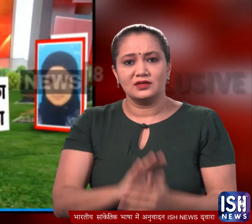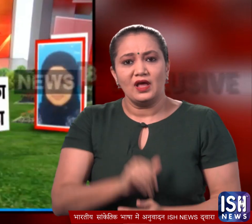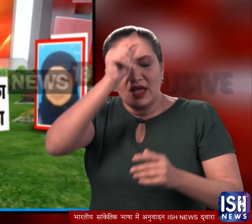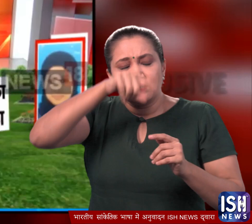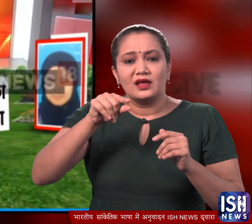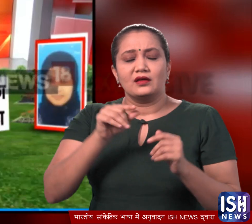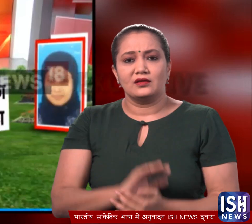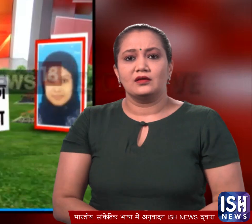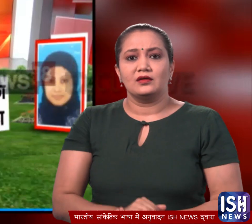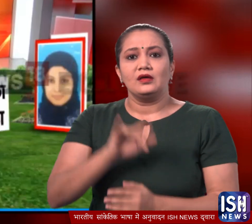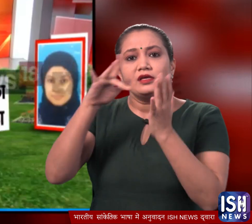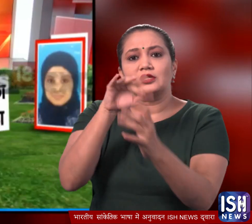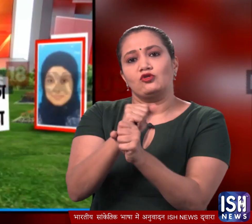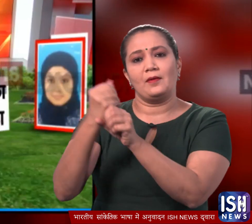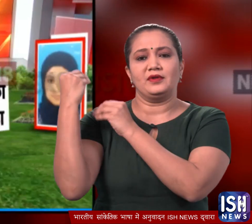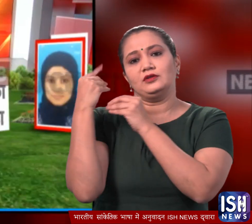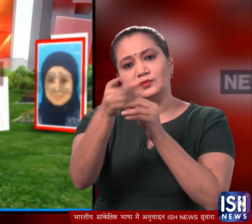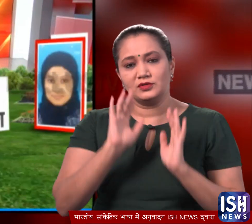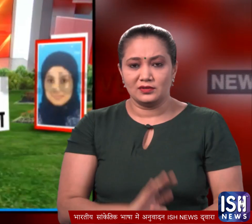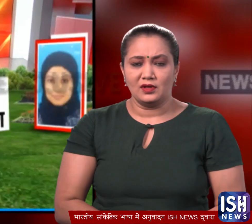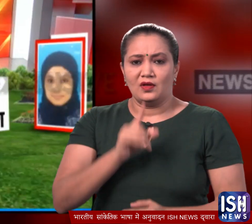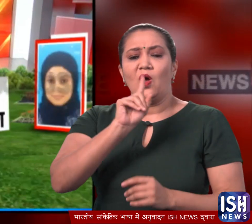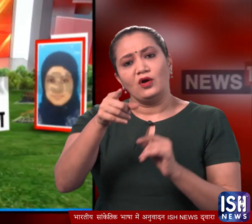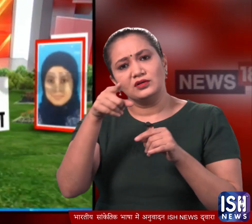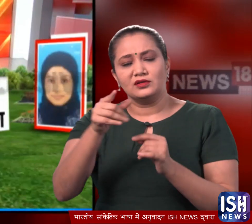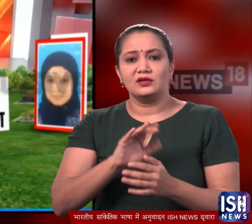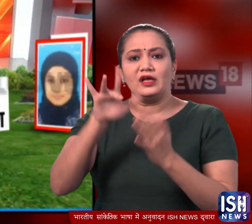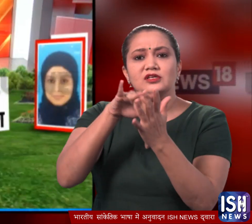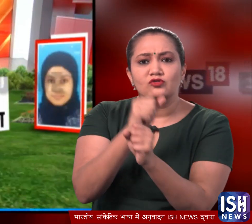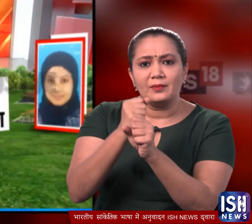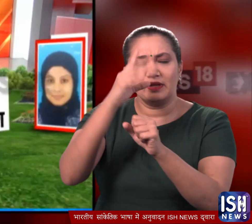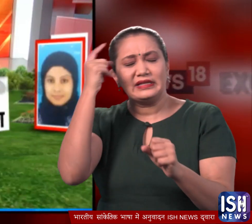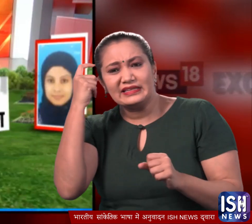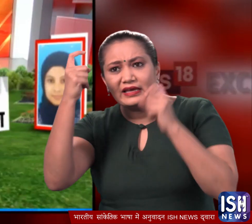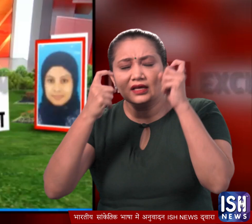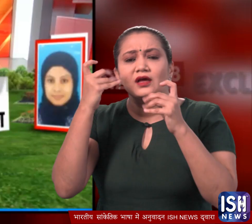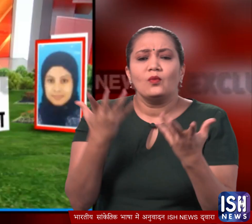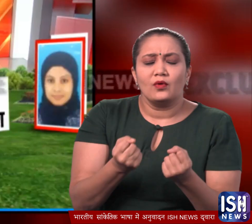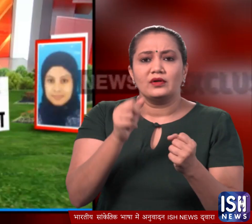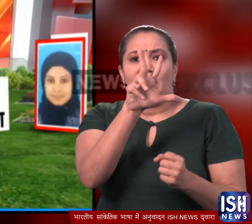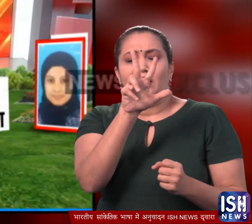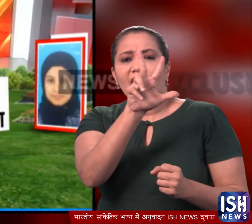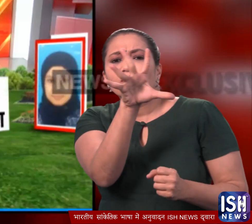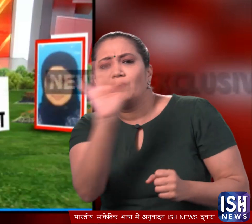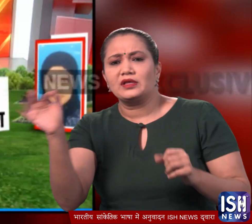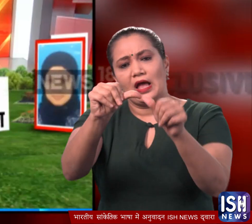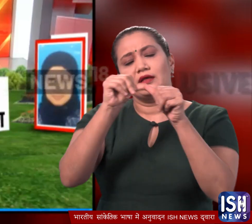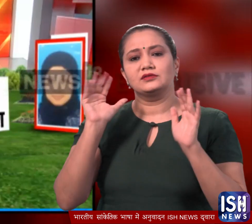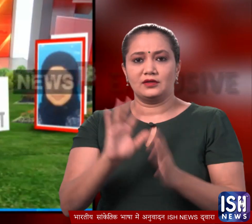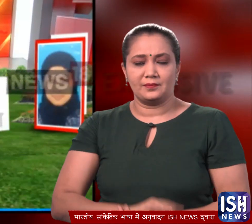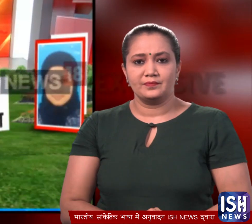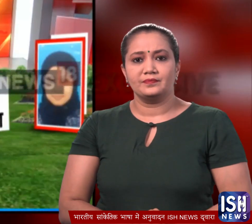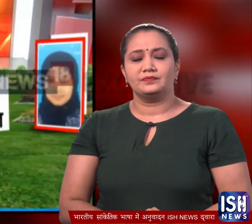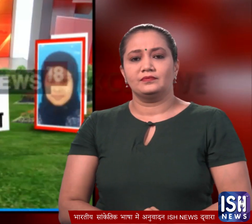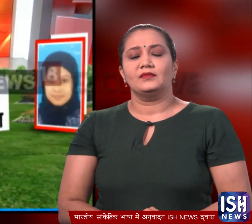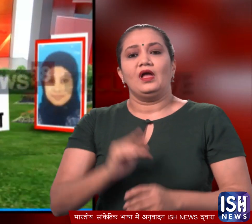फैसला केंद्र सरकार पर छोड़ दिया और निर्देश दिया कि केंद्र सरकार इस मामले में विचार कर 8 हफ्ते के अंदर कोई फैसला करे, जिससे यह पता